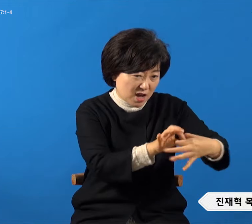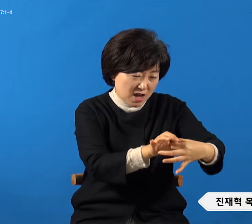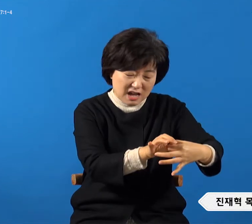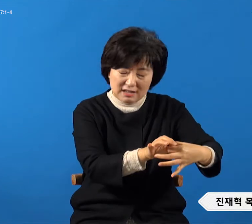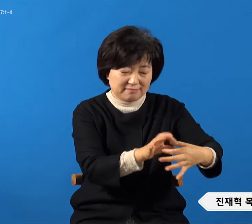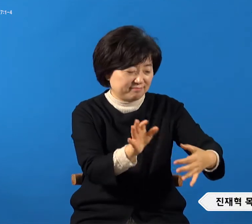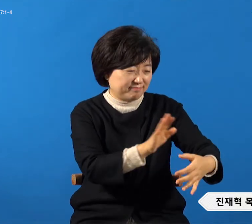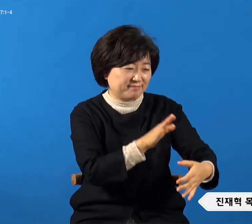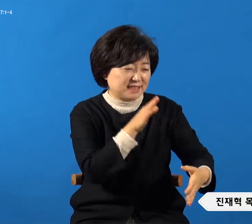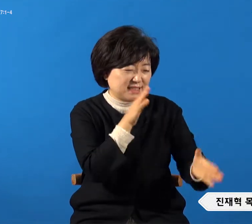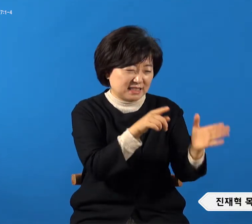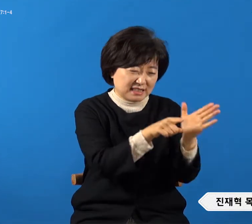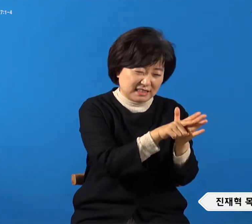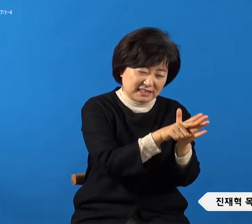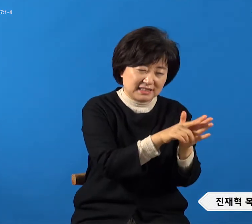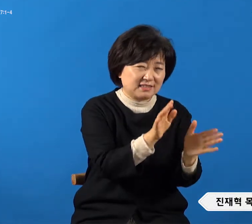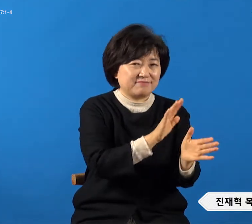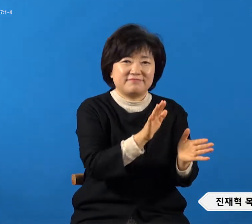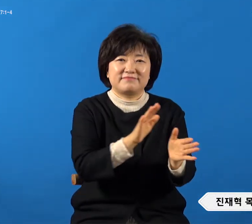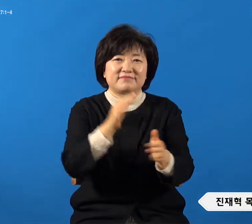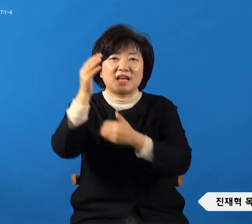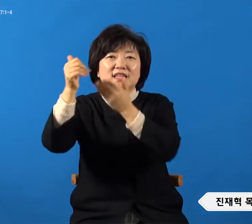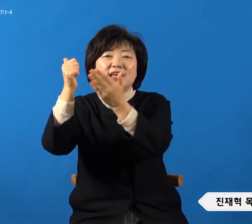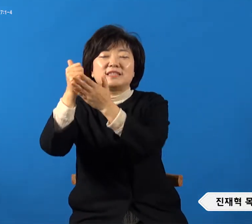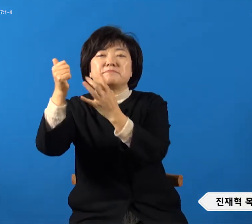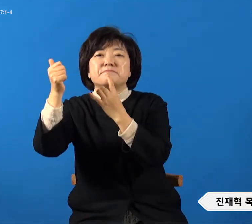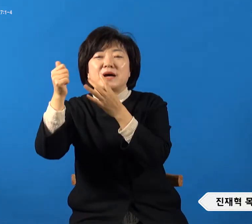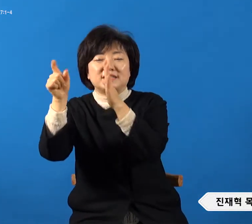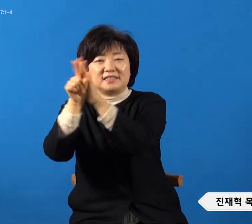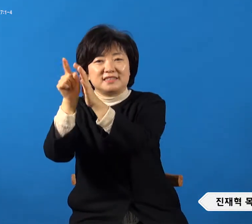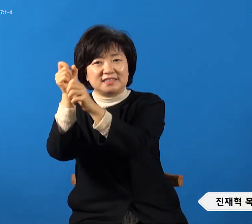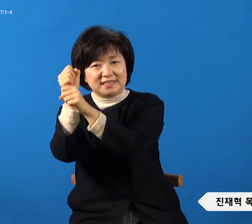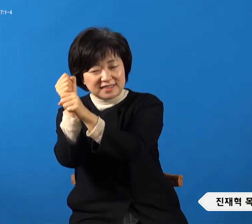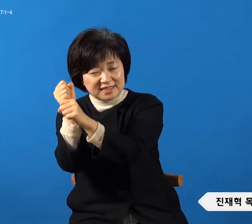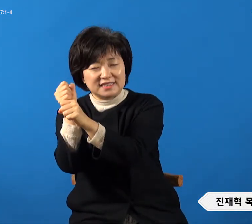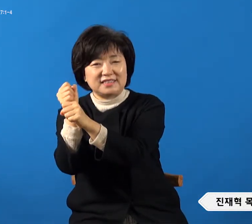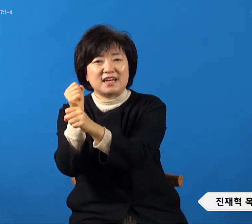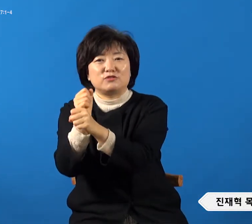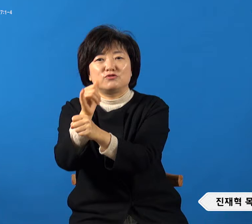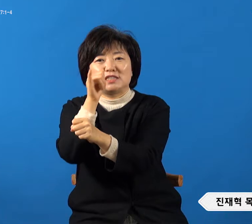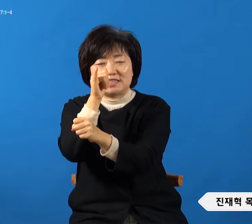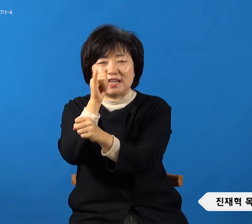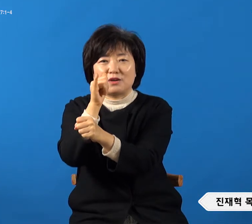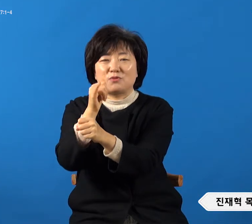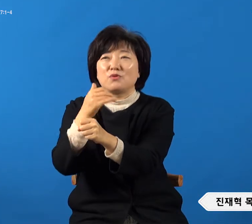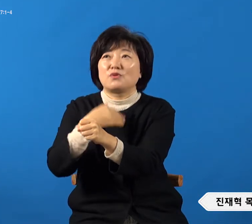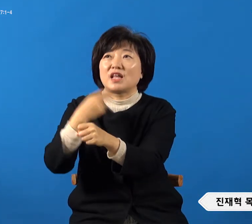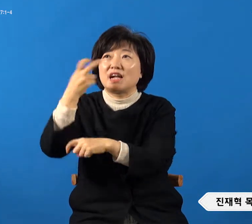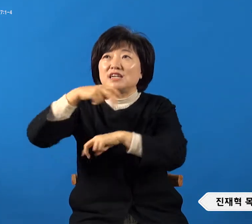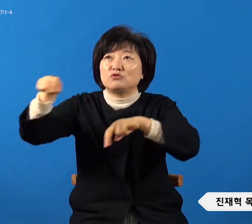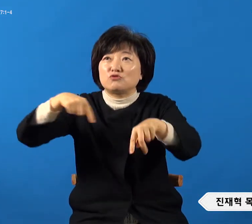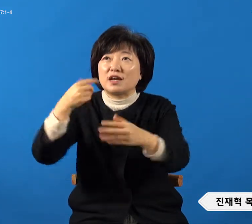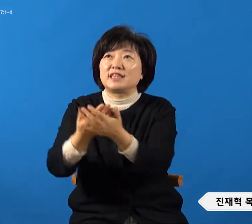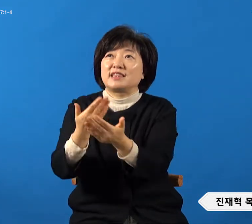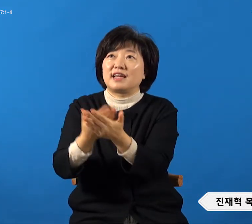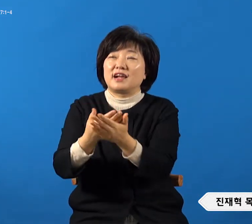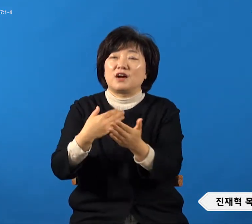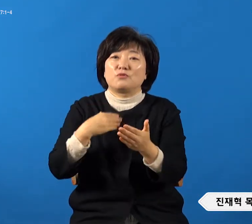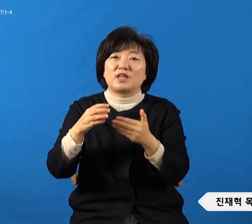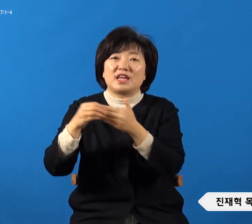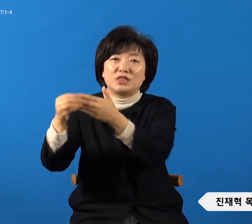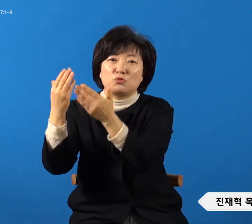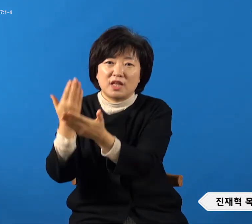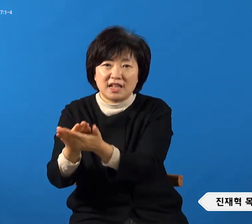수 있는 고독의 영성, 바로 하나님 앞에 나가 내 삶을 주관해 달라고, 나를 인도해 달라고